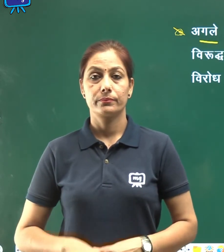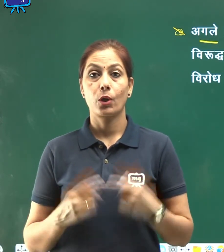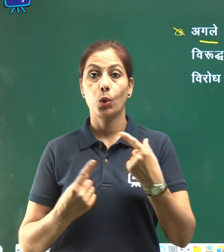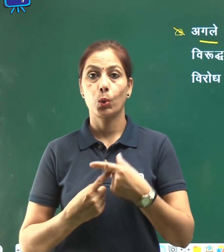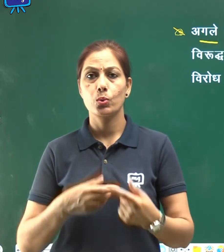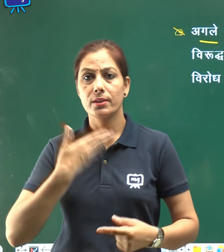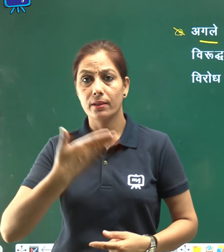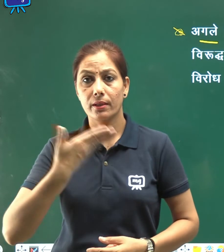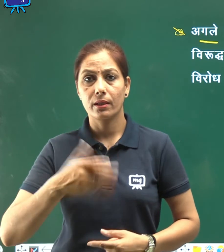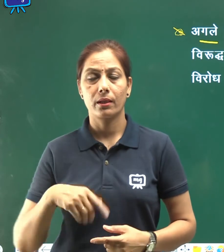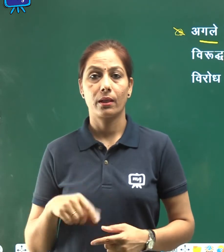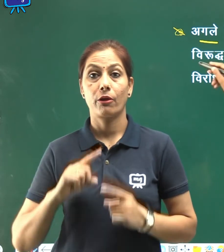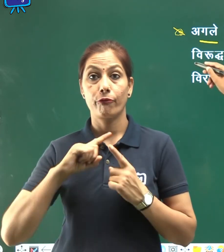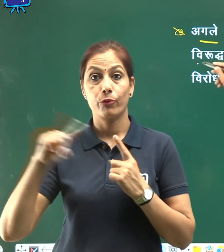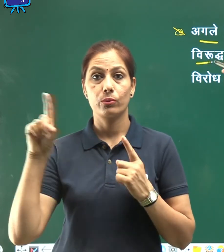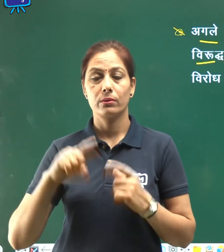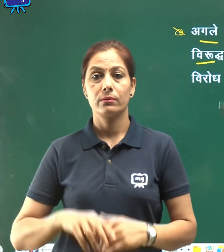ट्यूशन के विरुद्ध